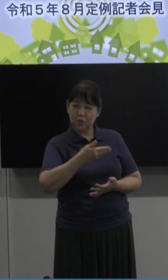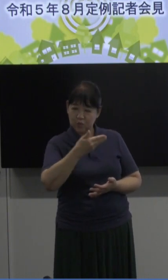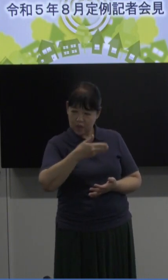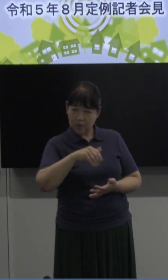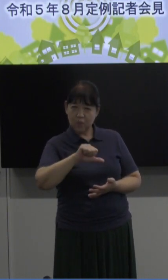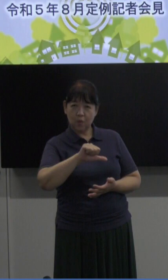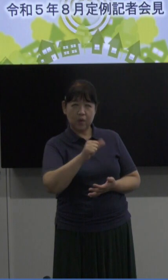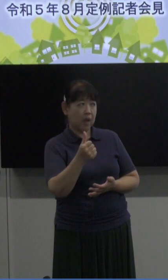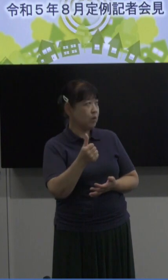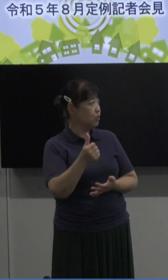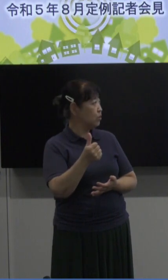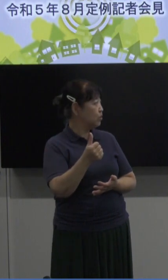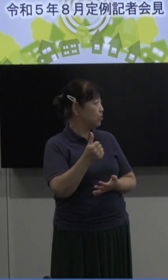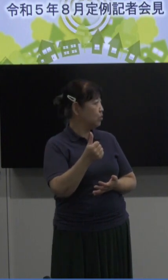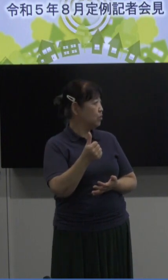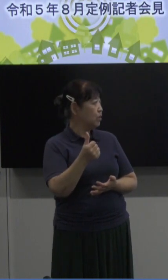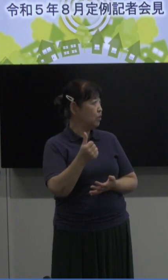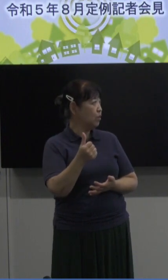49,581件